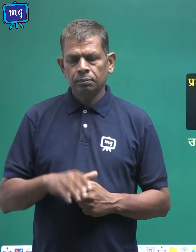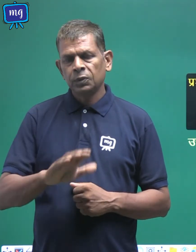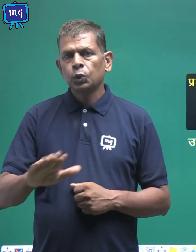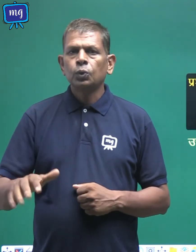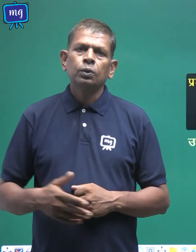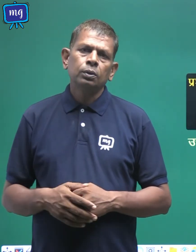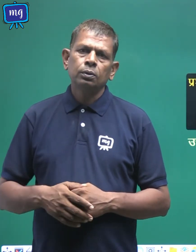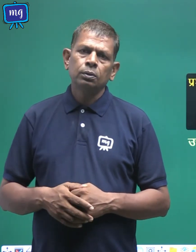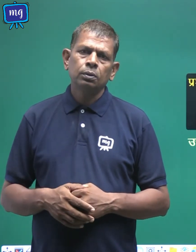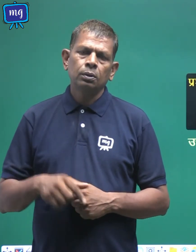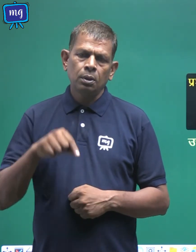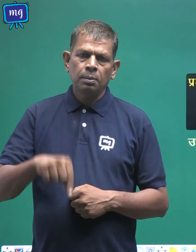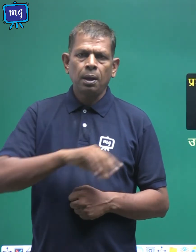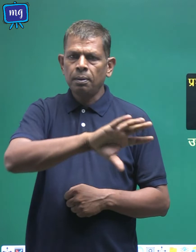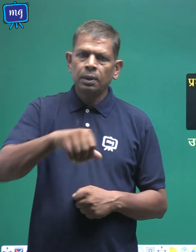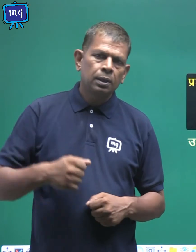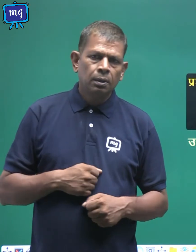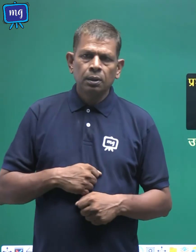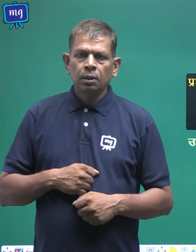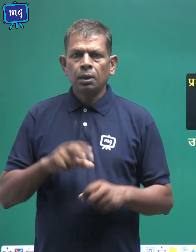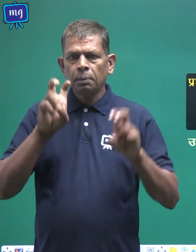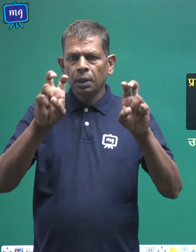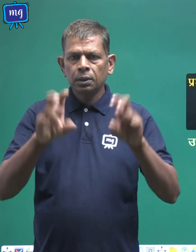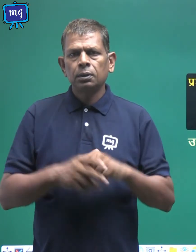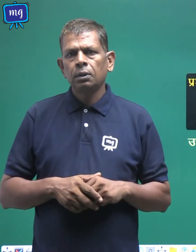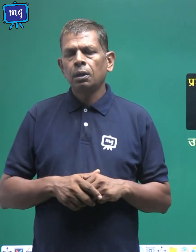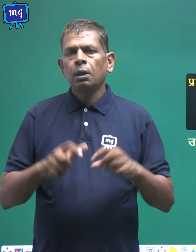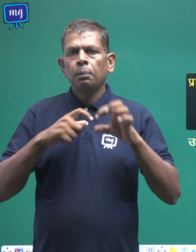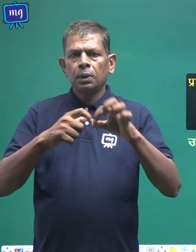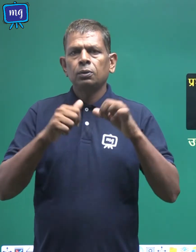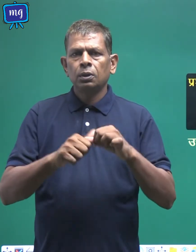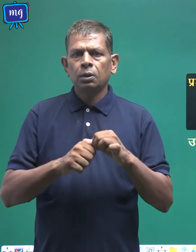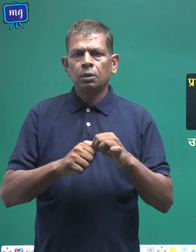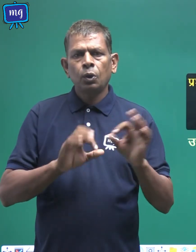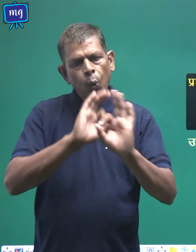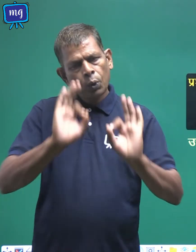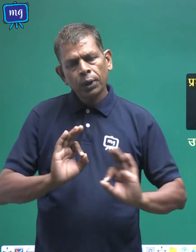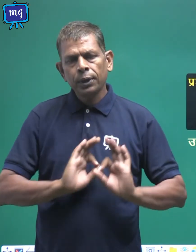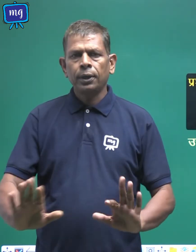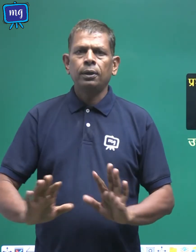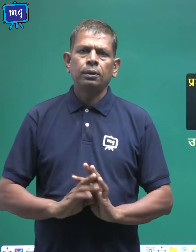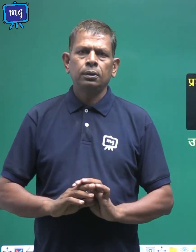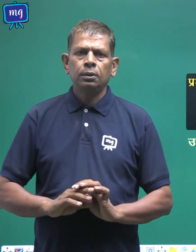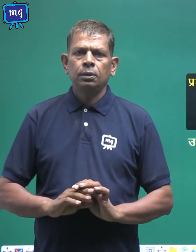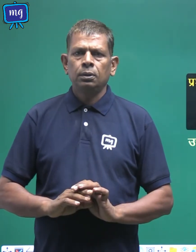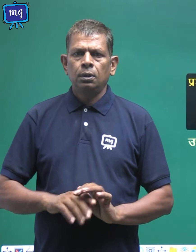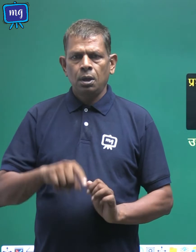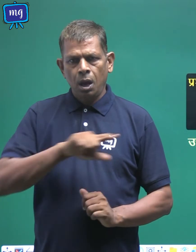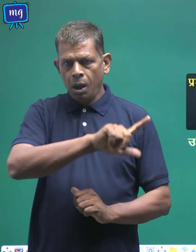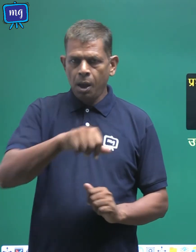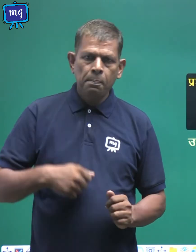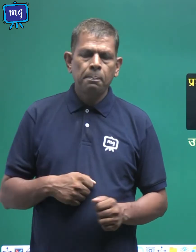बच्चों, अब हमने इस पाठ के प्रश्न उत्तर पूरे कर लिए हैं। अब